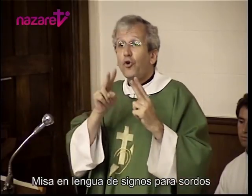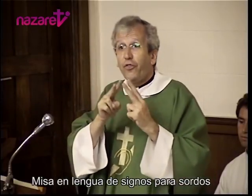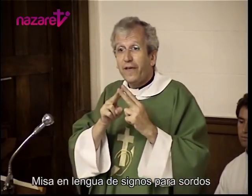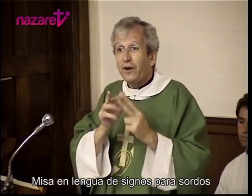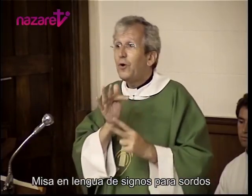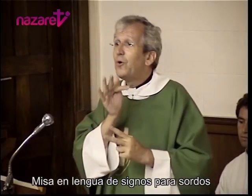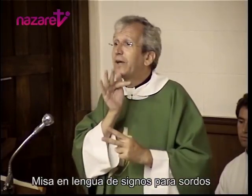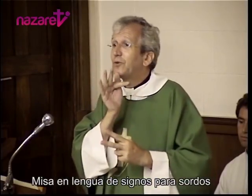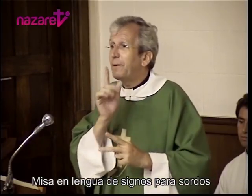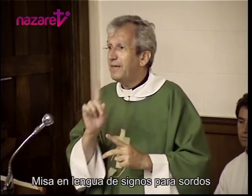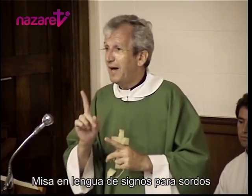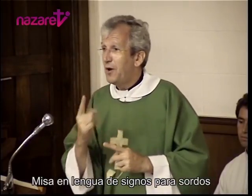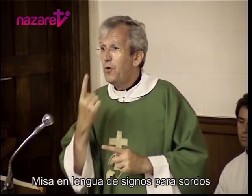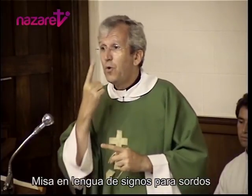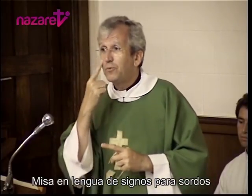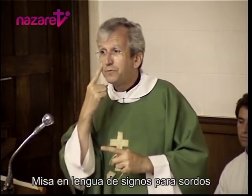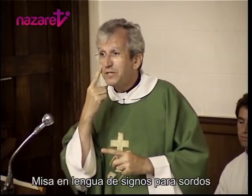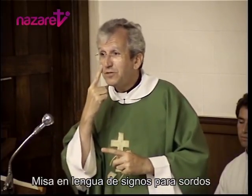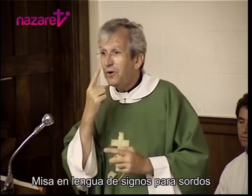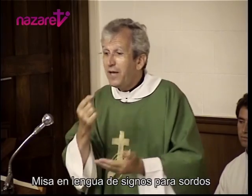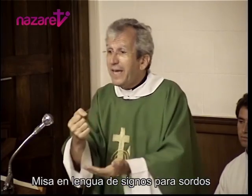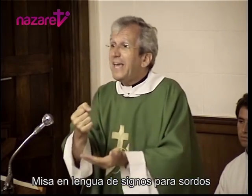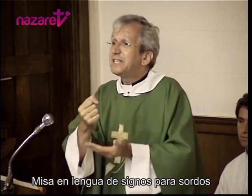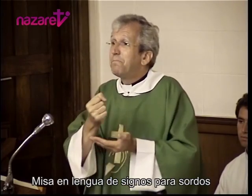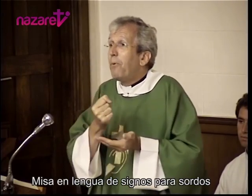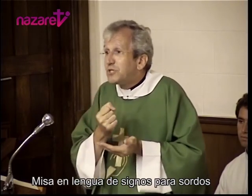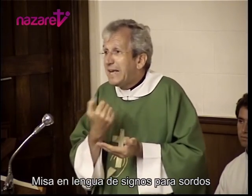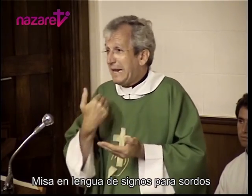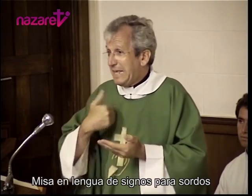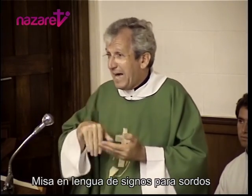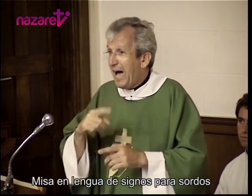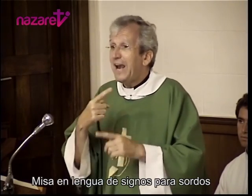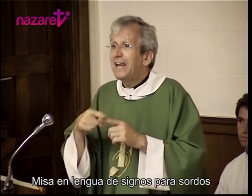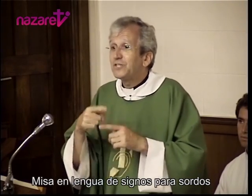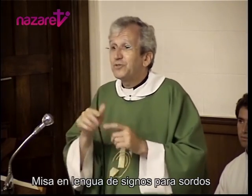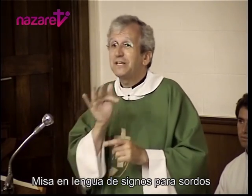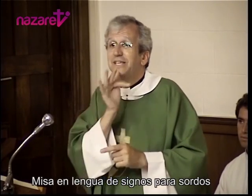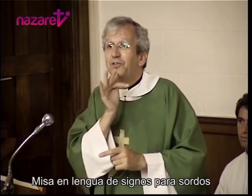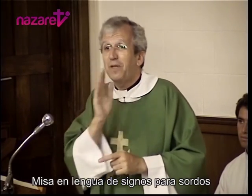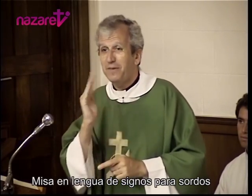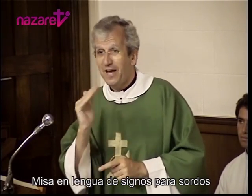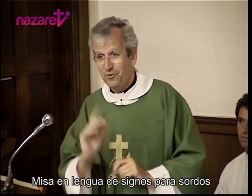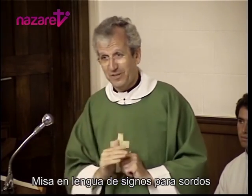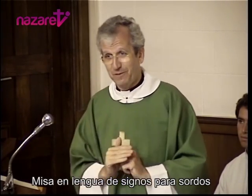conocer lo que todavía no hemos visto, es poseer ya las cosas que todavía no tenemos. Es decir,